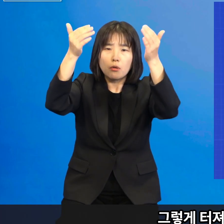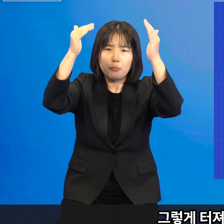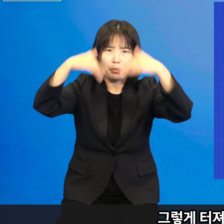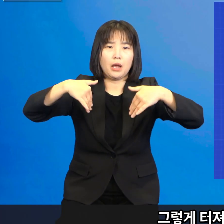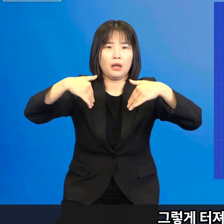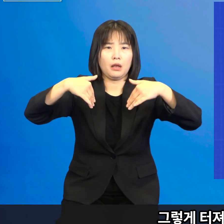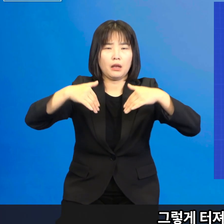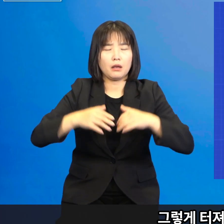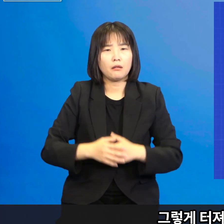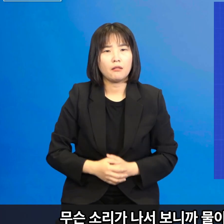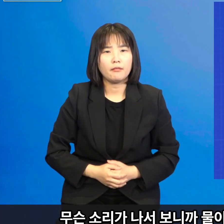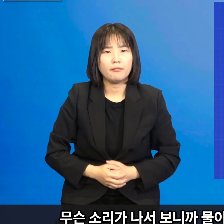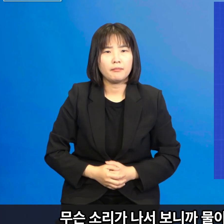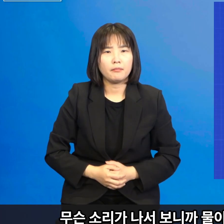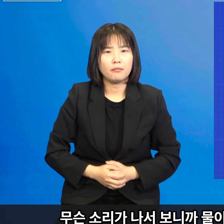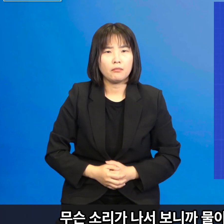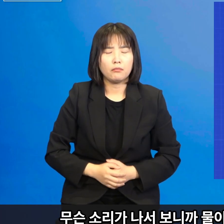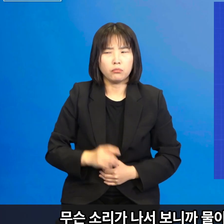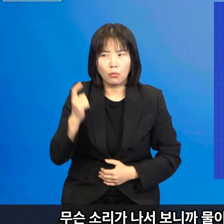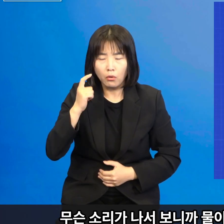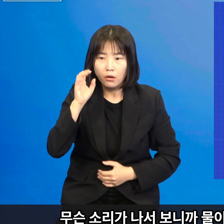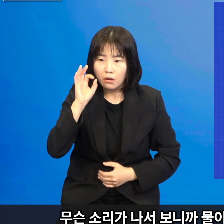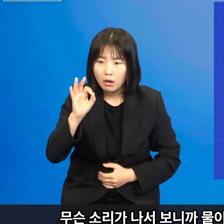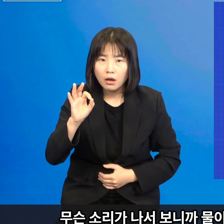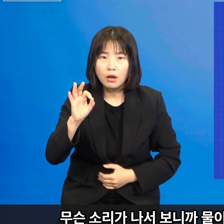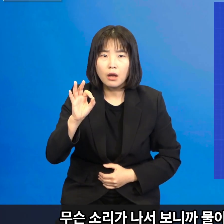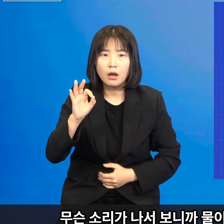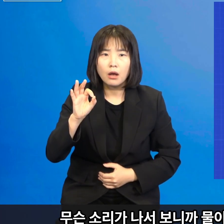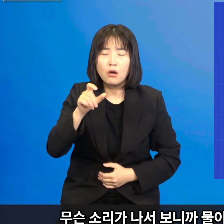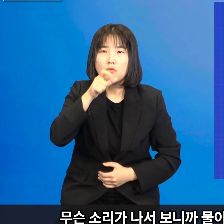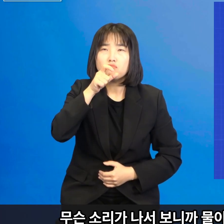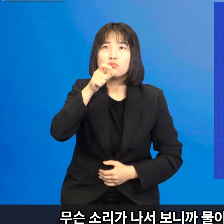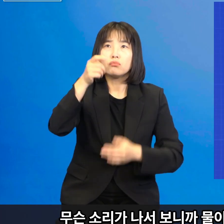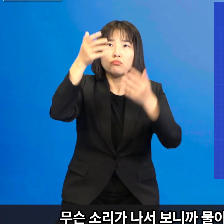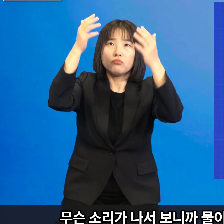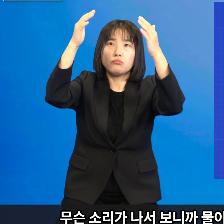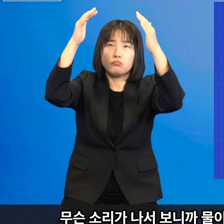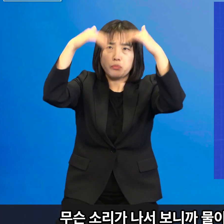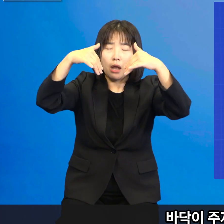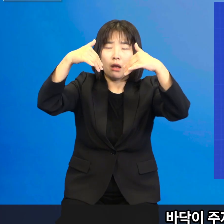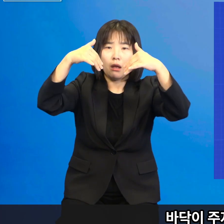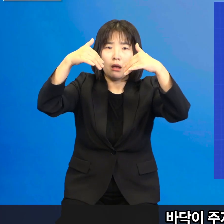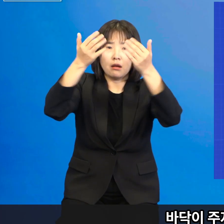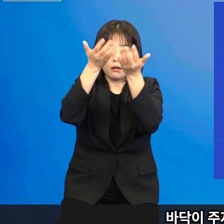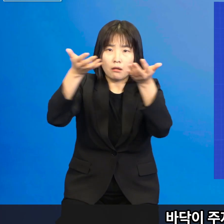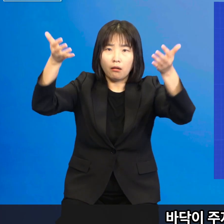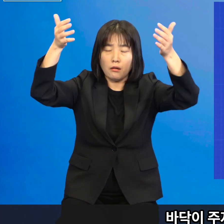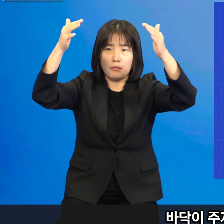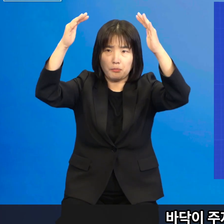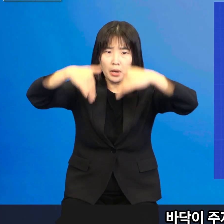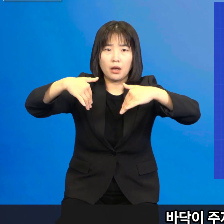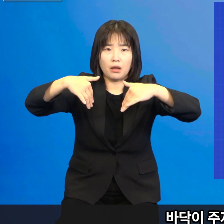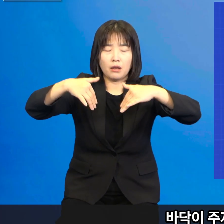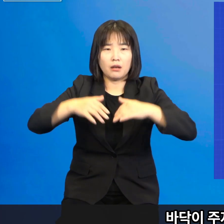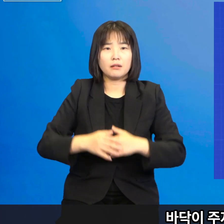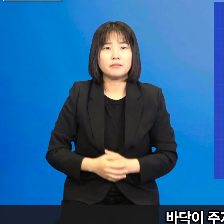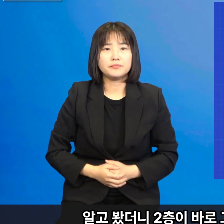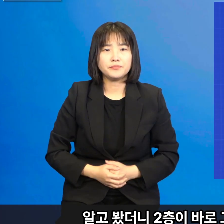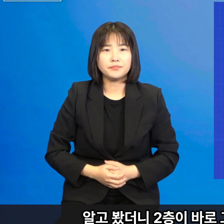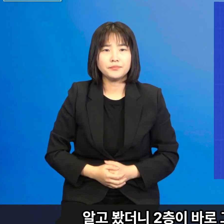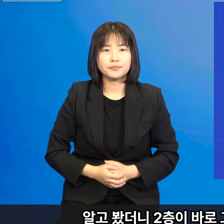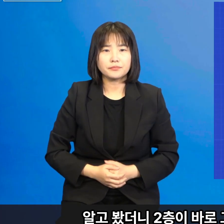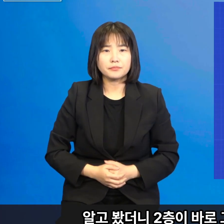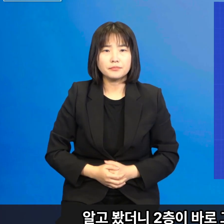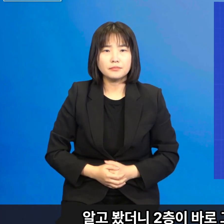겁니다. 무슨 소리가 나서 보니까 물이 위에서 터져서 내려온 거예요. 바닥이 주저앉은 거죠.